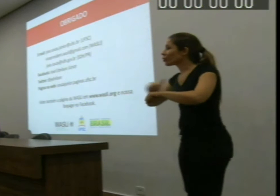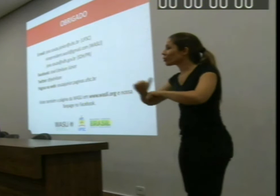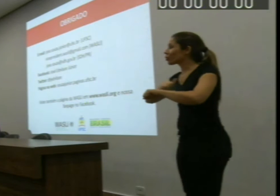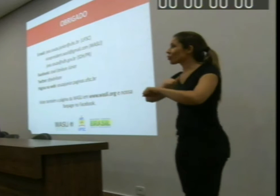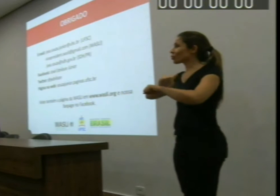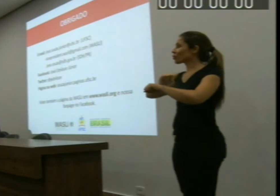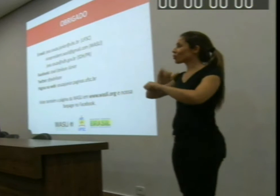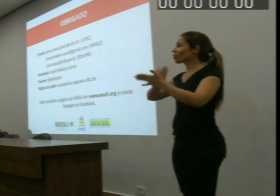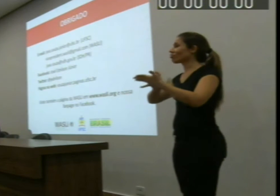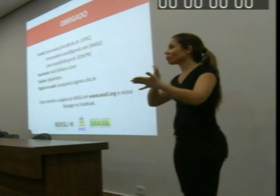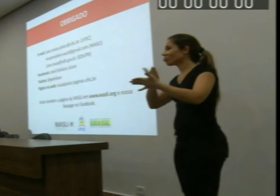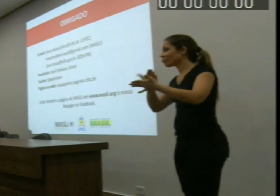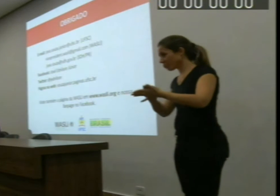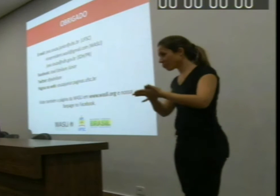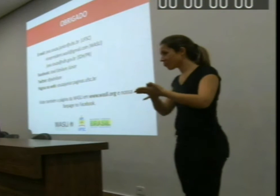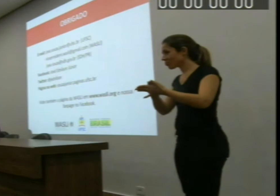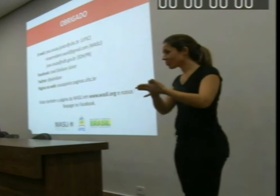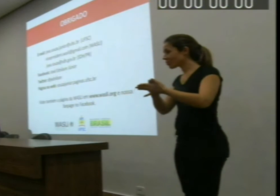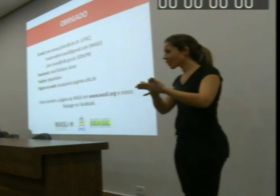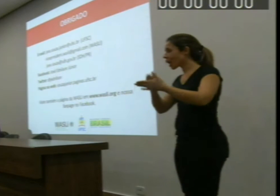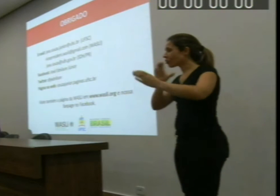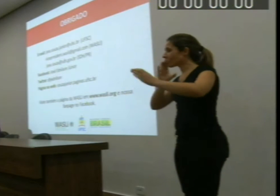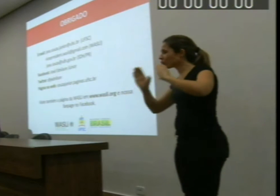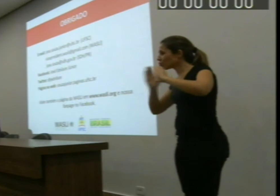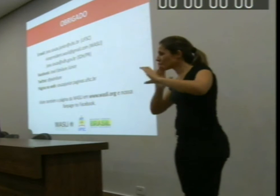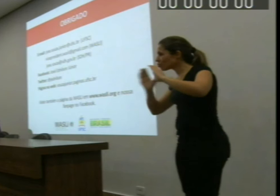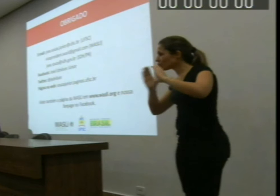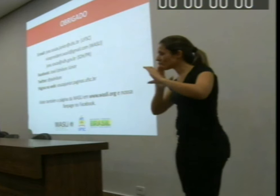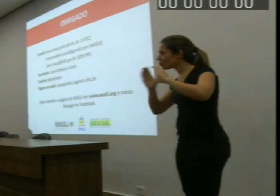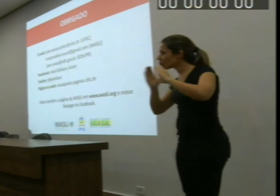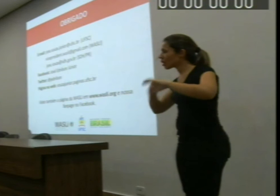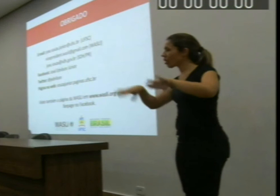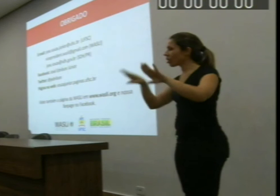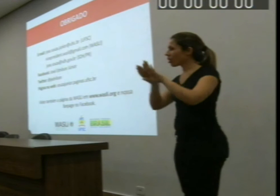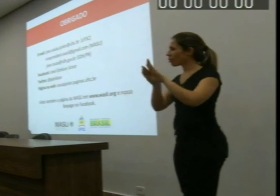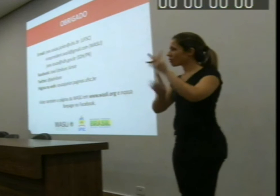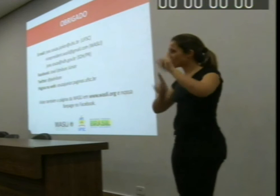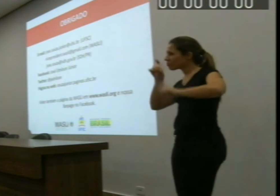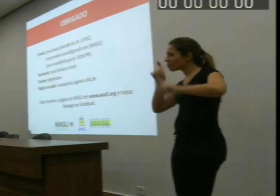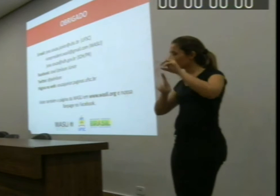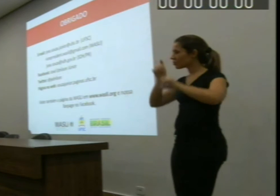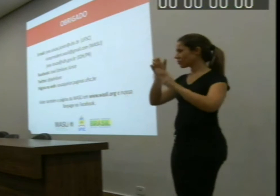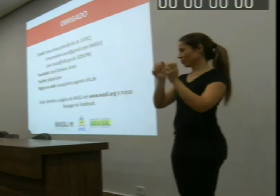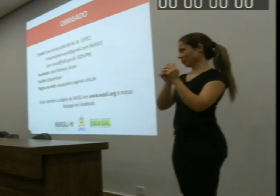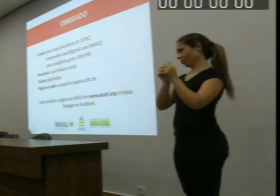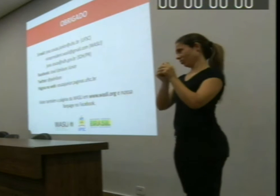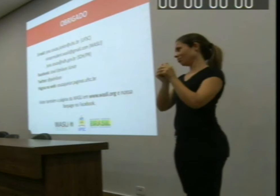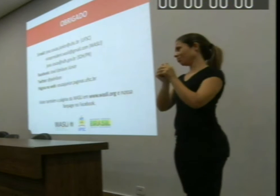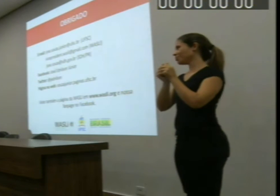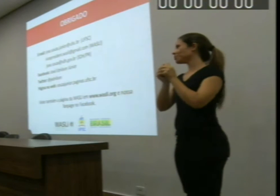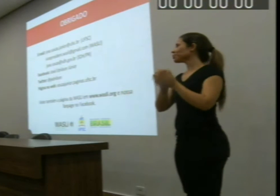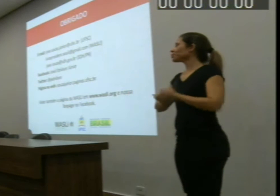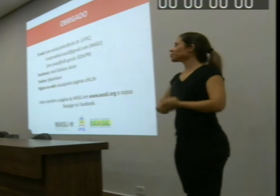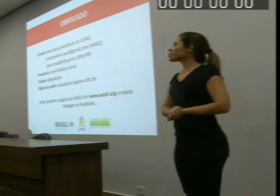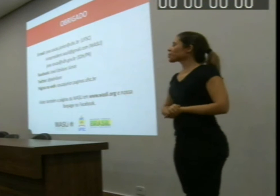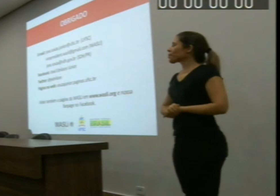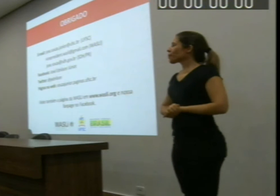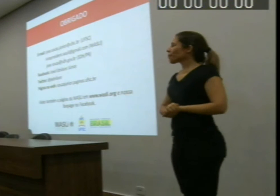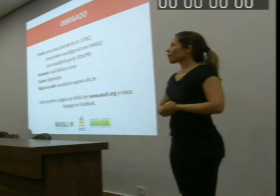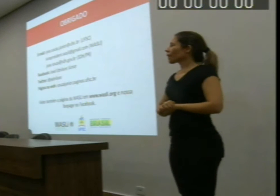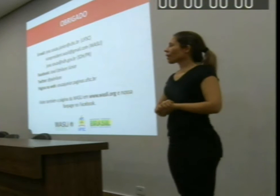interpretação Ah e de Comunicação expressivas tá então